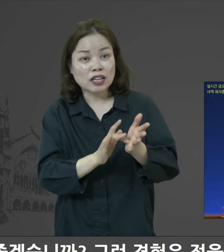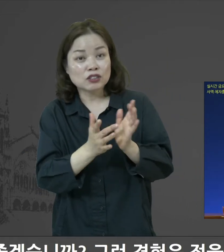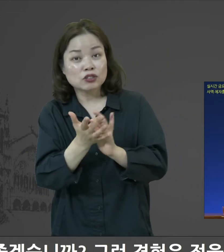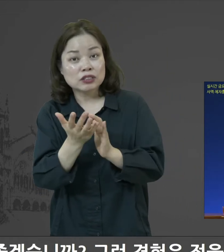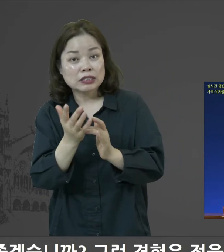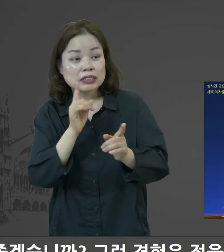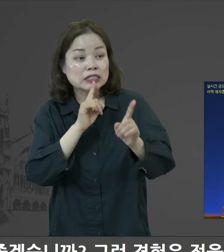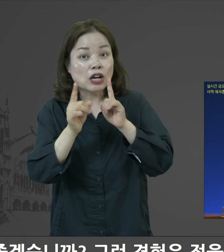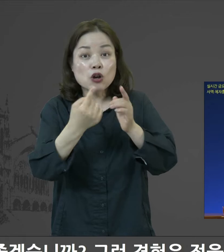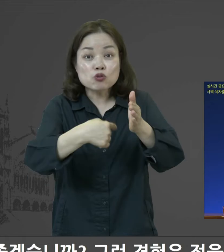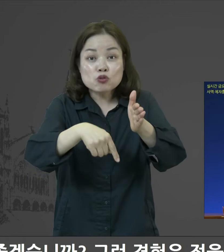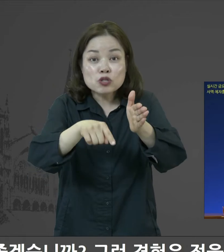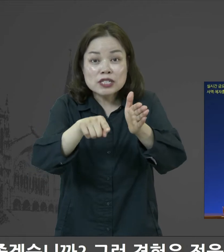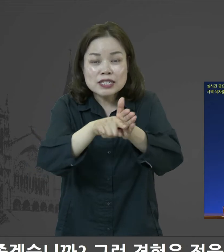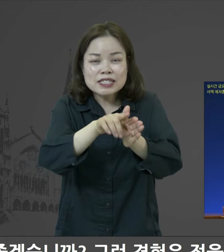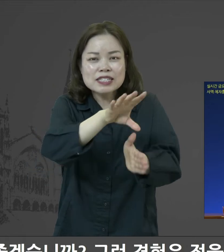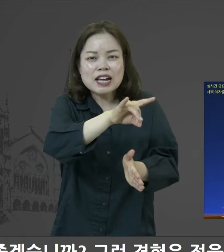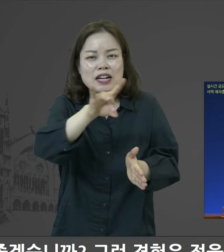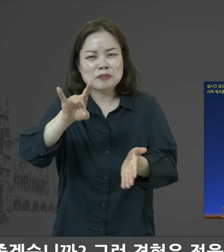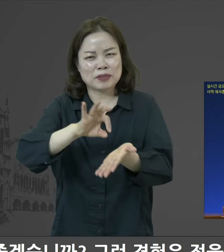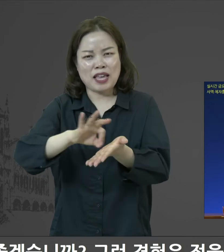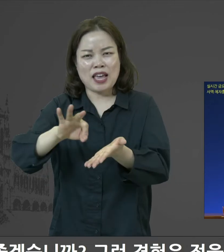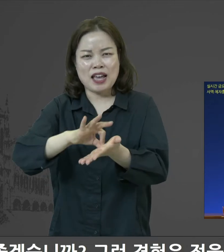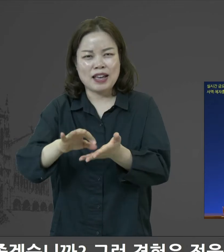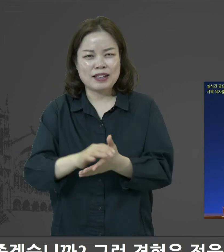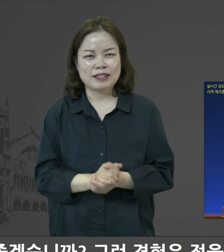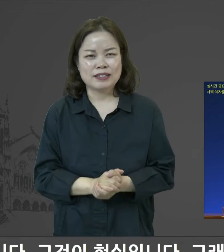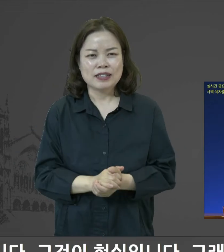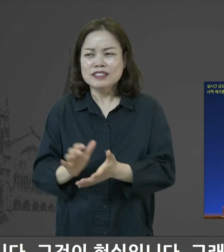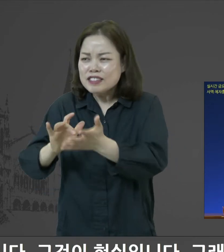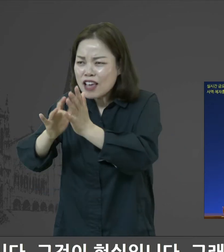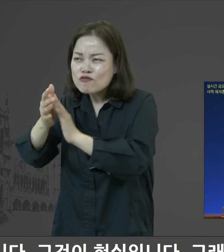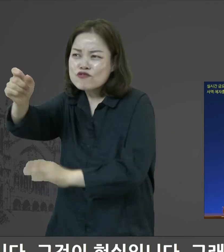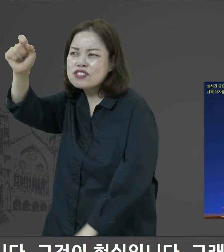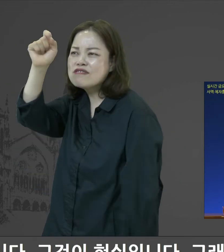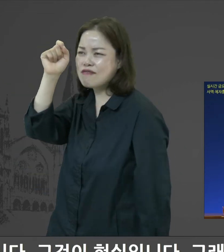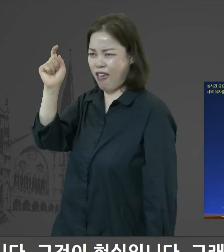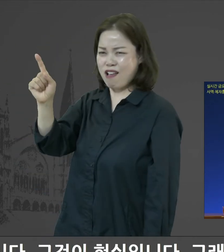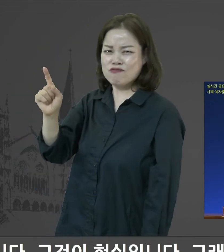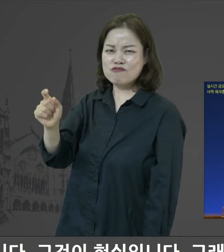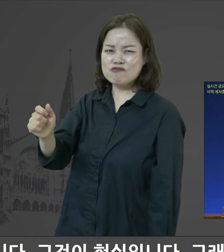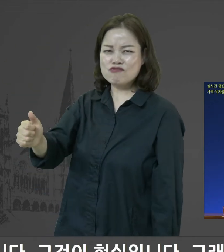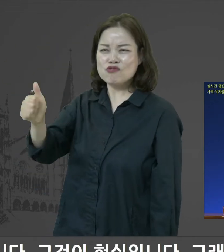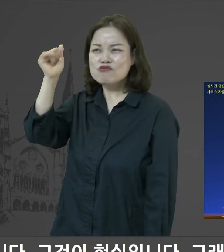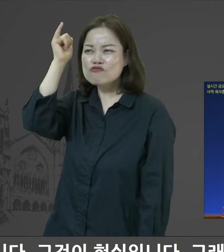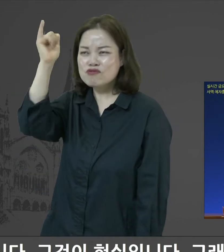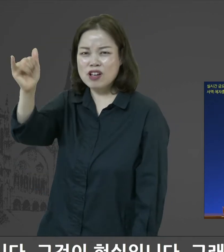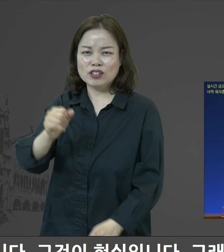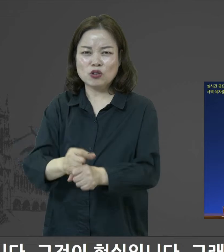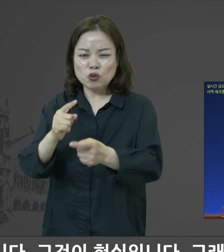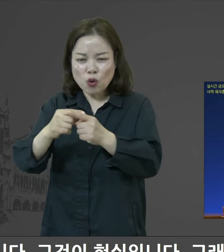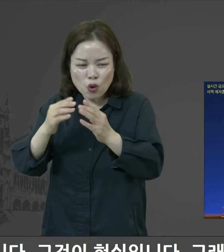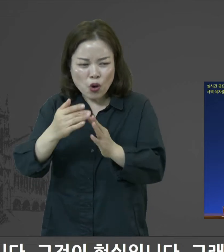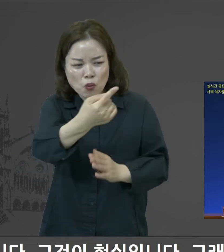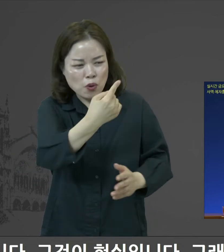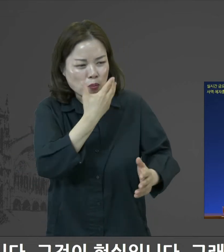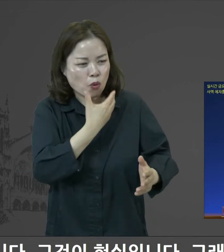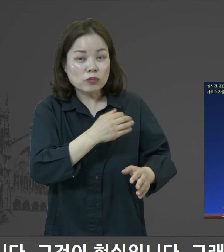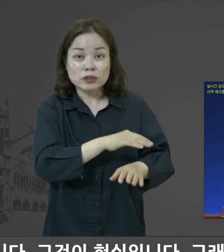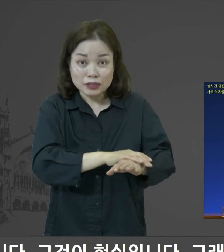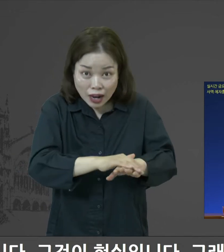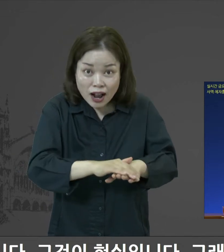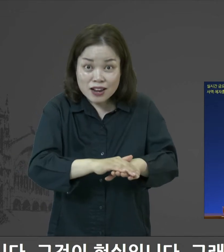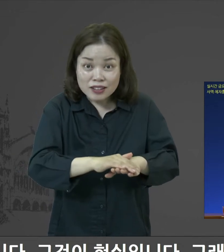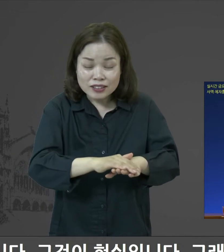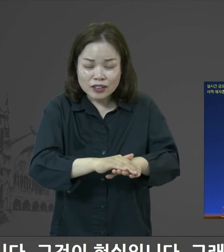예수를 증거하기 위해서 가끔 쓰는 게 있죠. 예수님이 위대하시고 훌륭하시고 교회에 나오면 잘되고 복을 받고 뭐